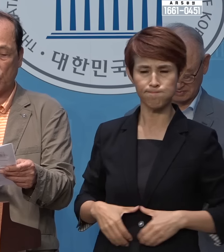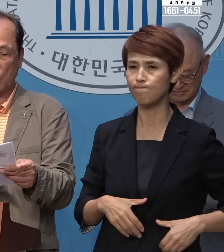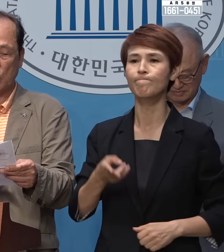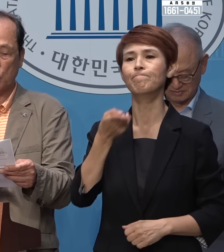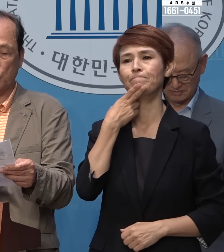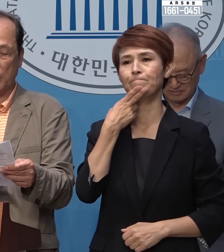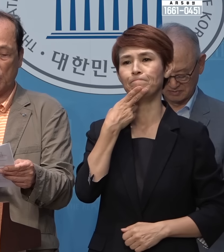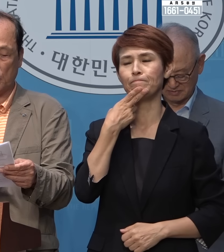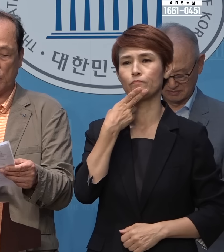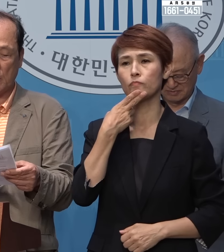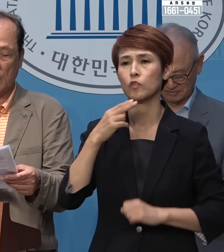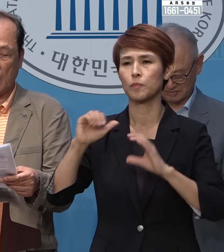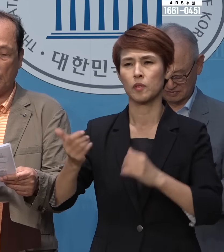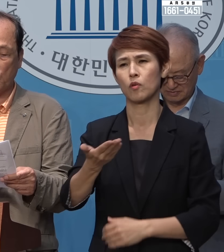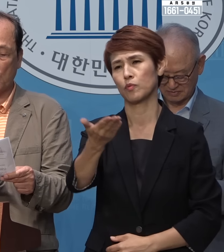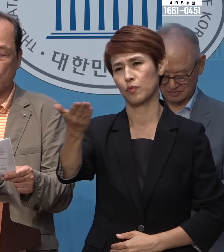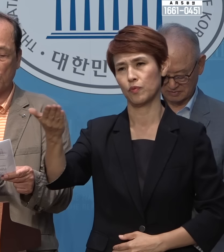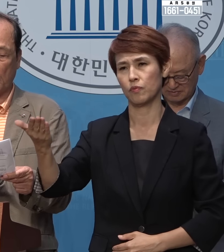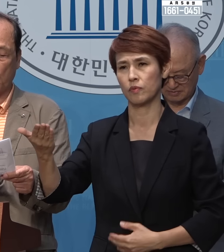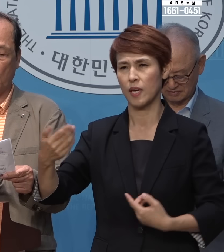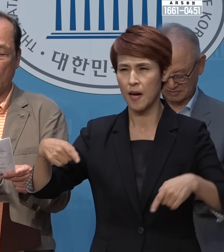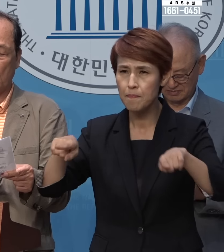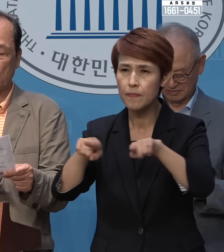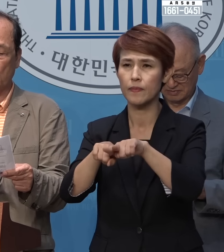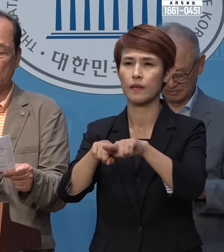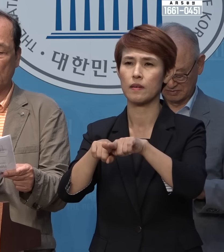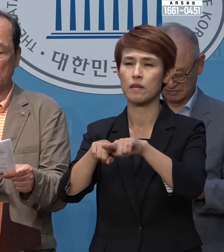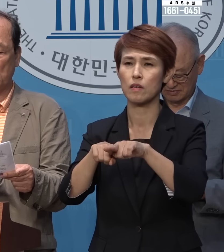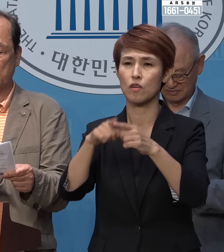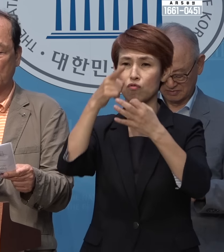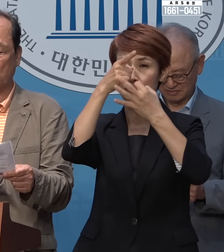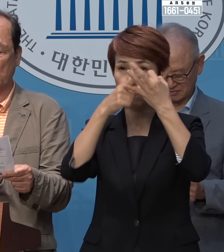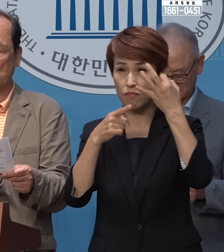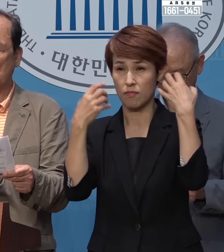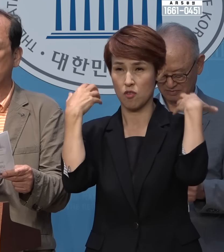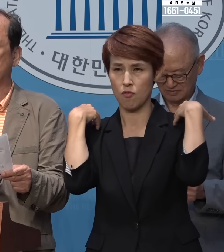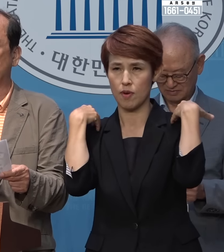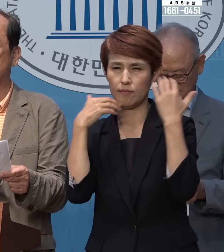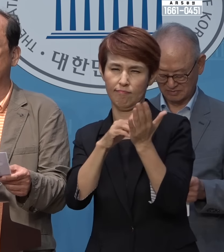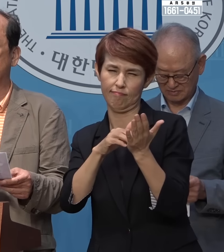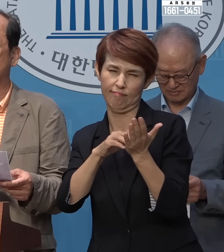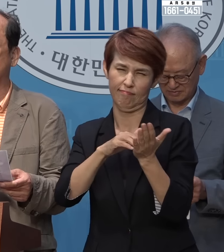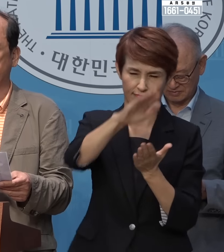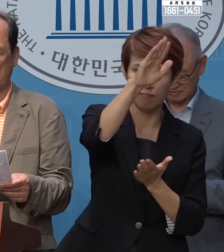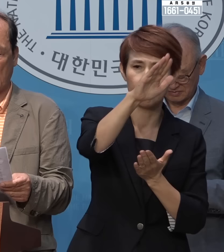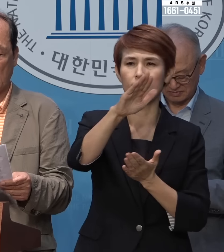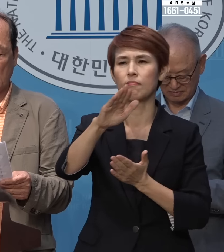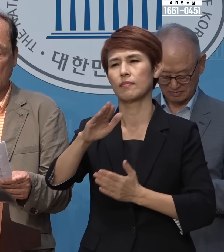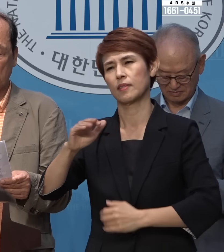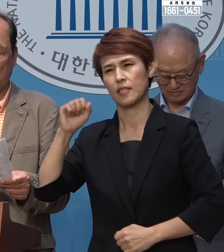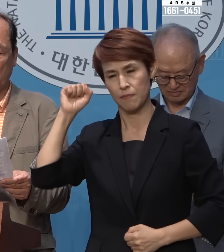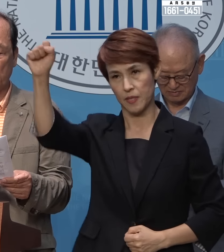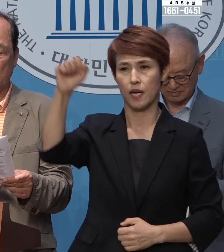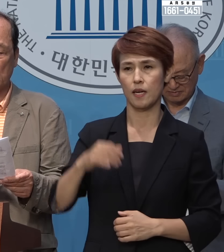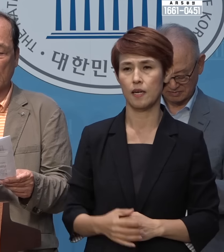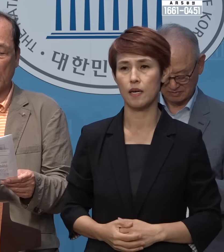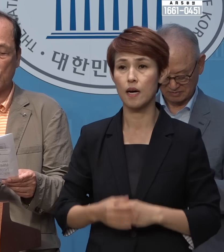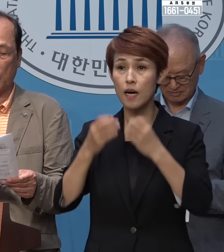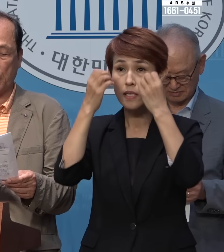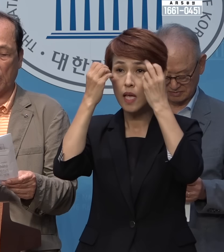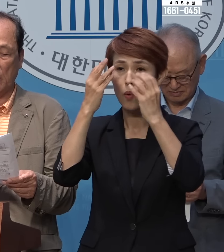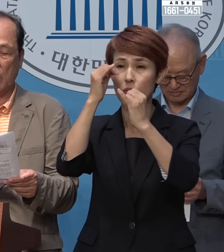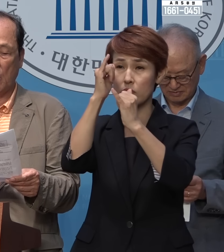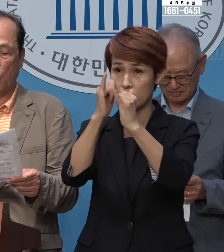없습니다. 국민 여러분, 함께 손잡고 윤석열 정권을 종식시킵시다. 새로운